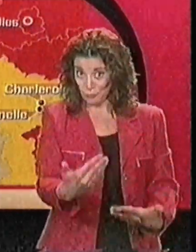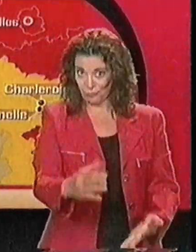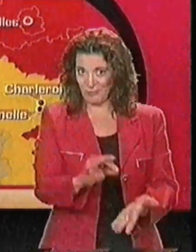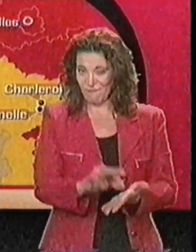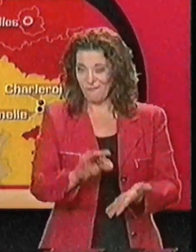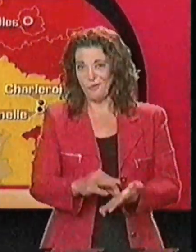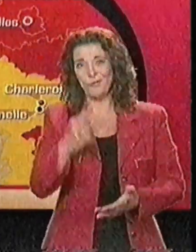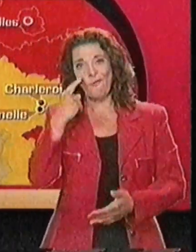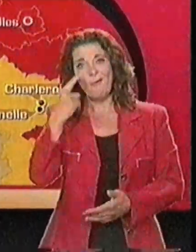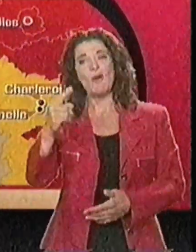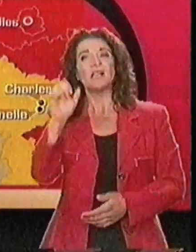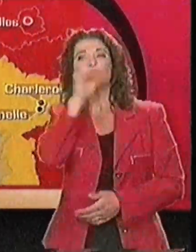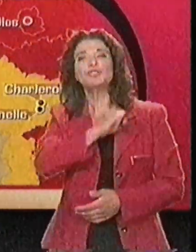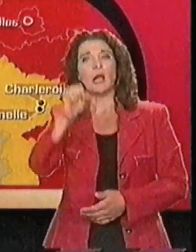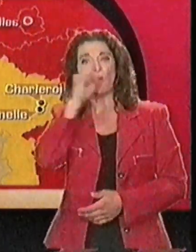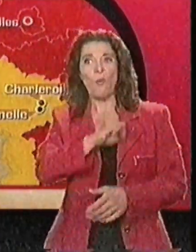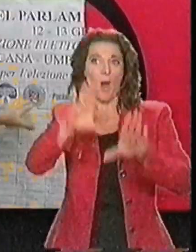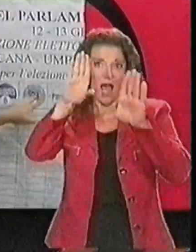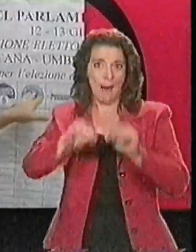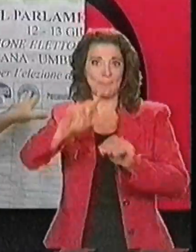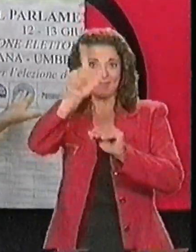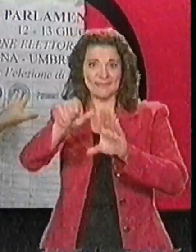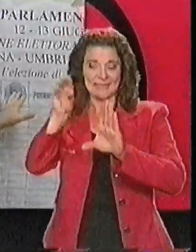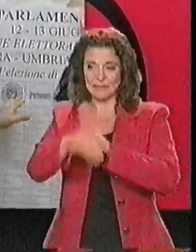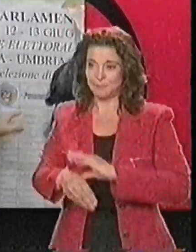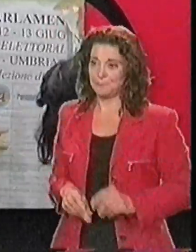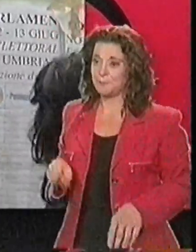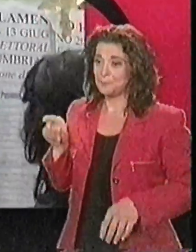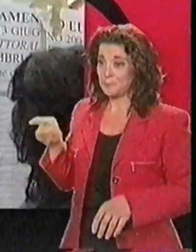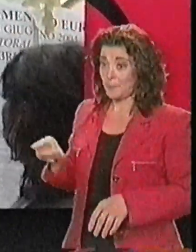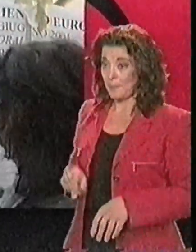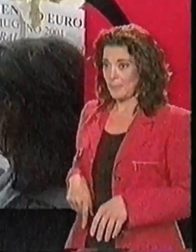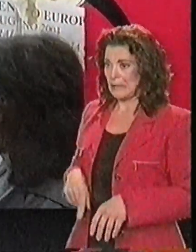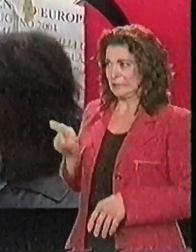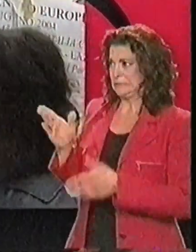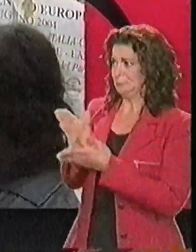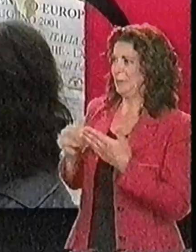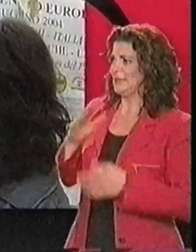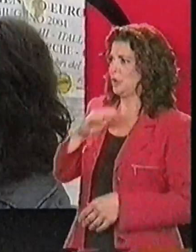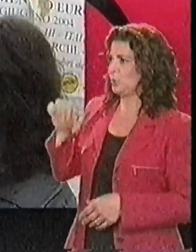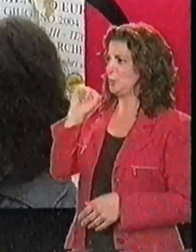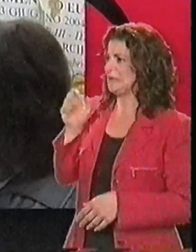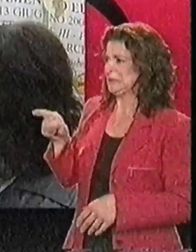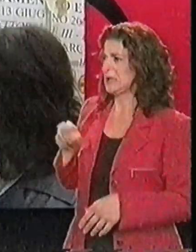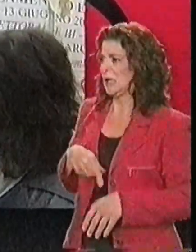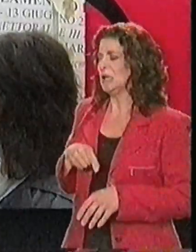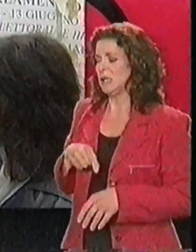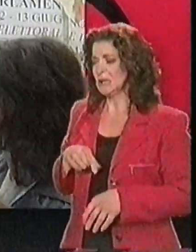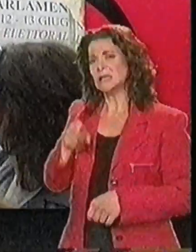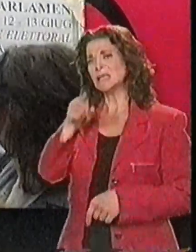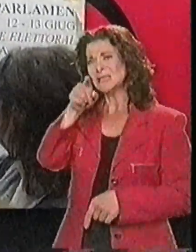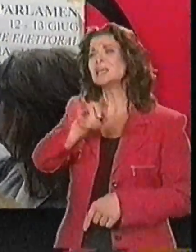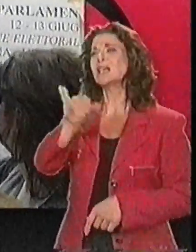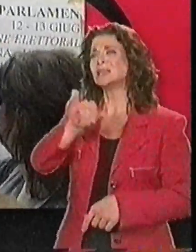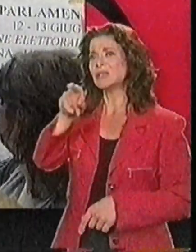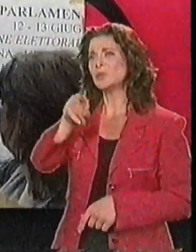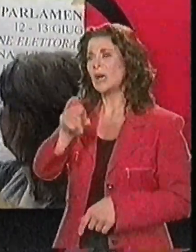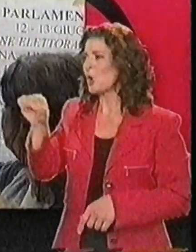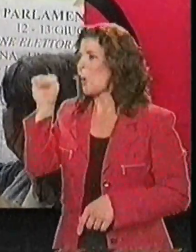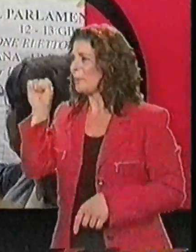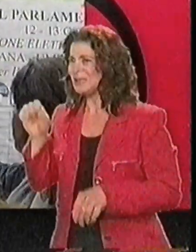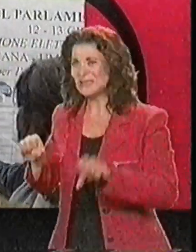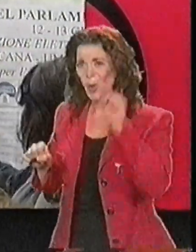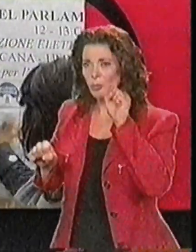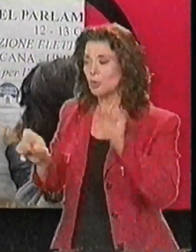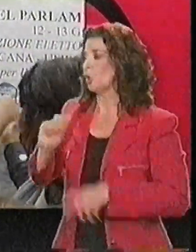à Marcinelle, François Mazure. Oui. Parti communiste. En fait, c'est à peu près... Ça, et ça, c'est communiste. Là,